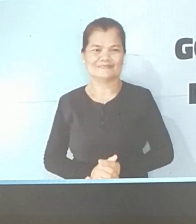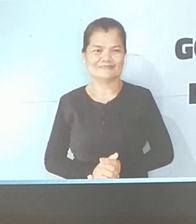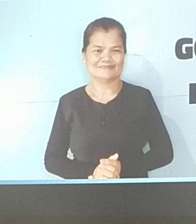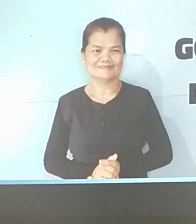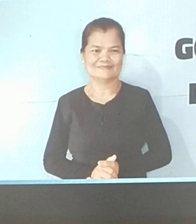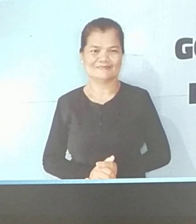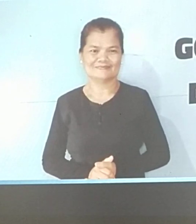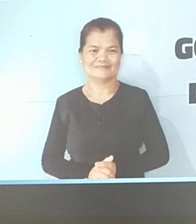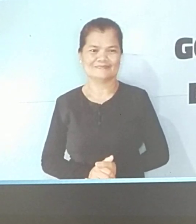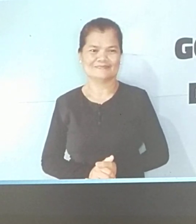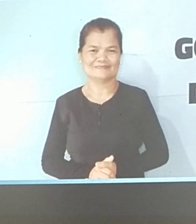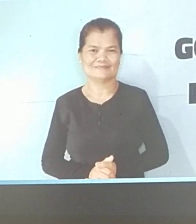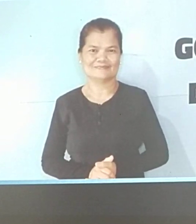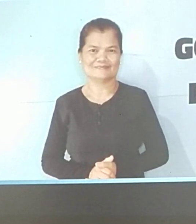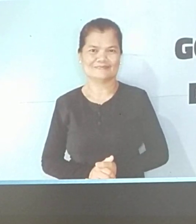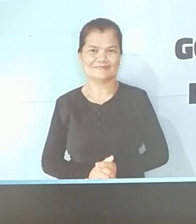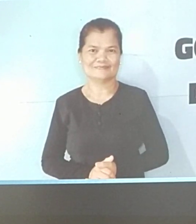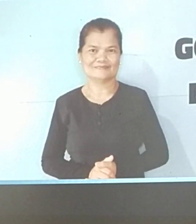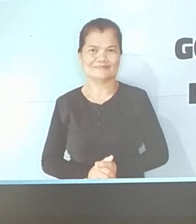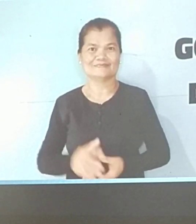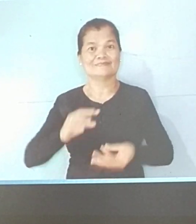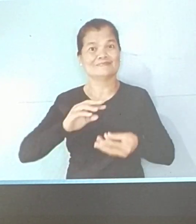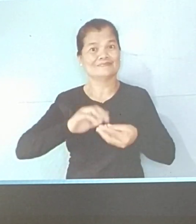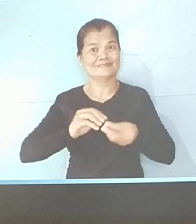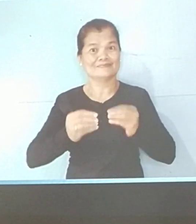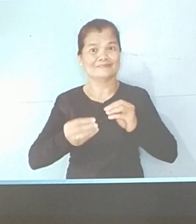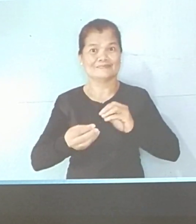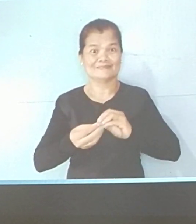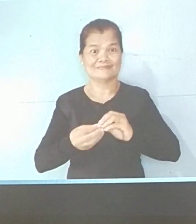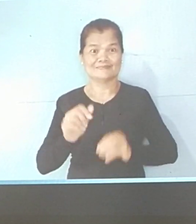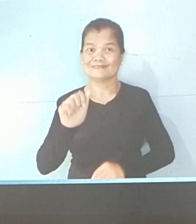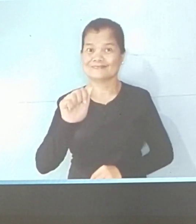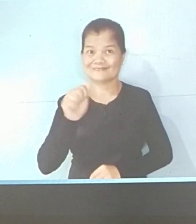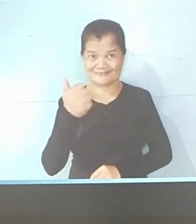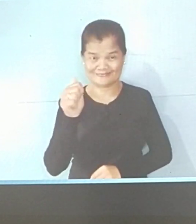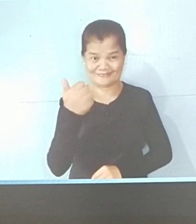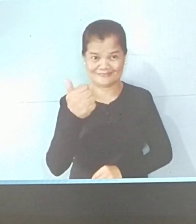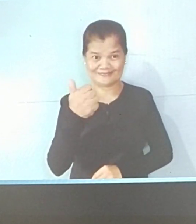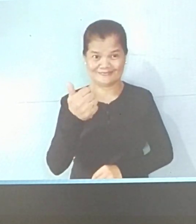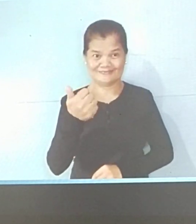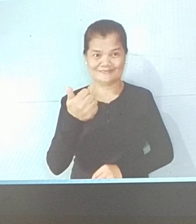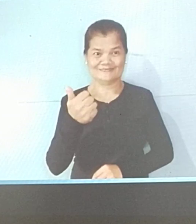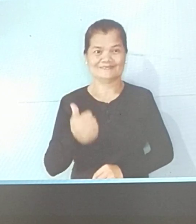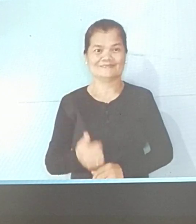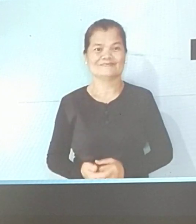Google Drive. Next. Number 10. 10.